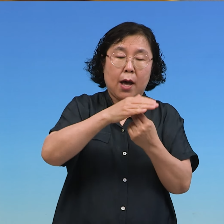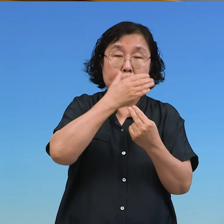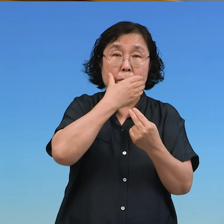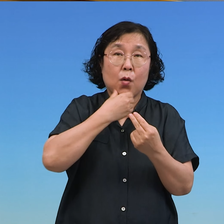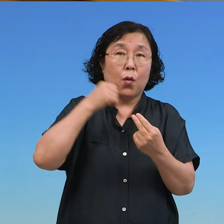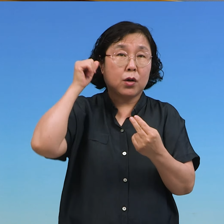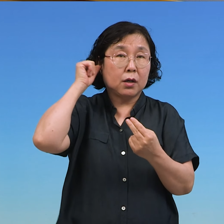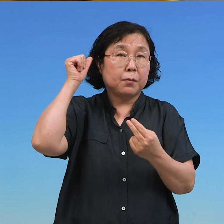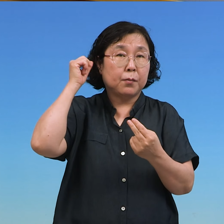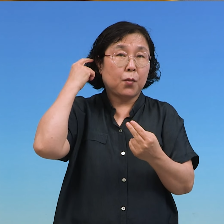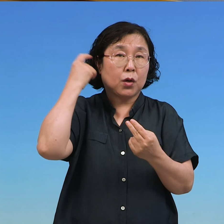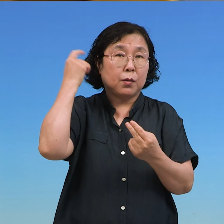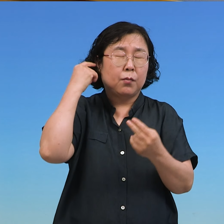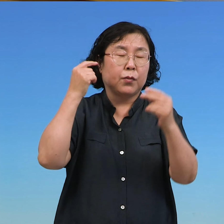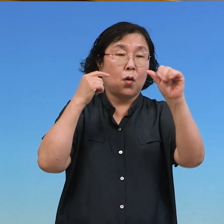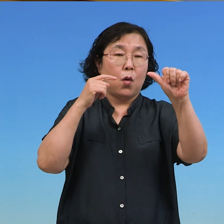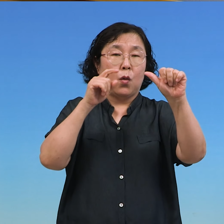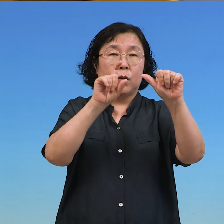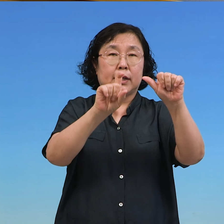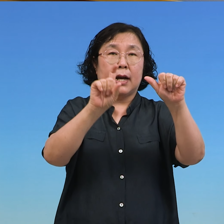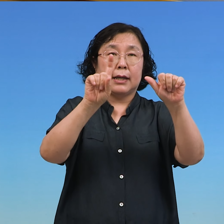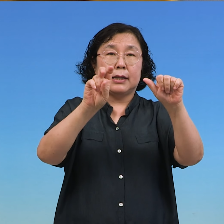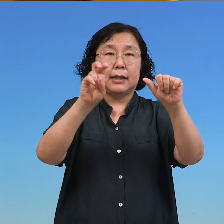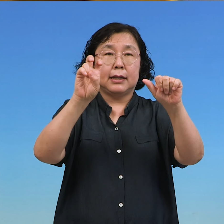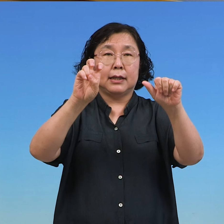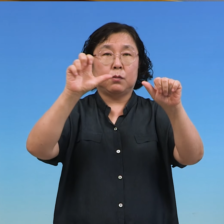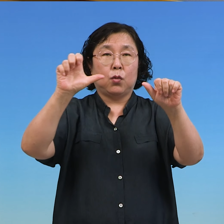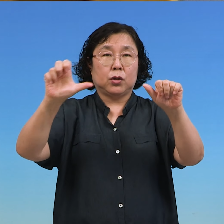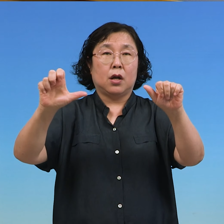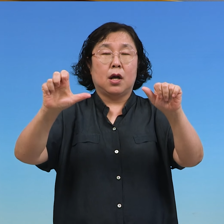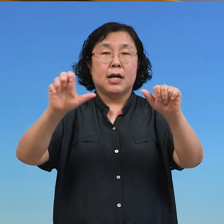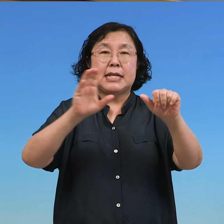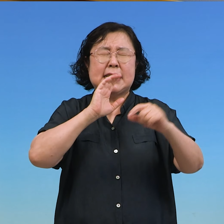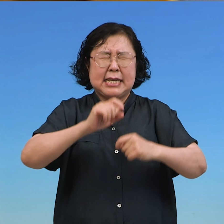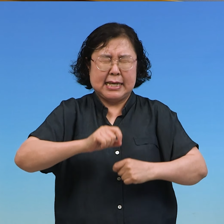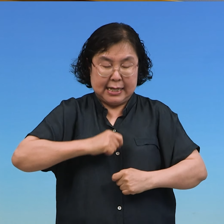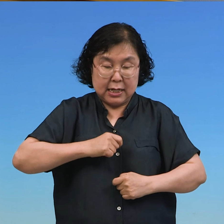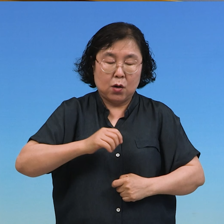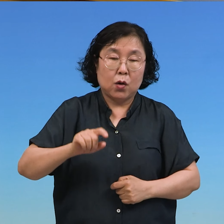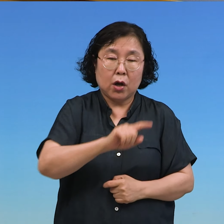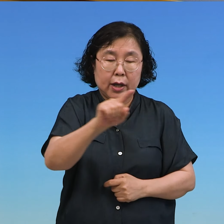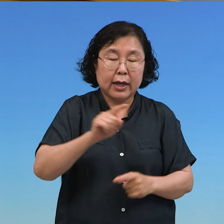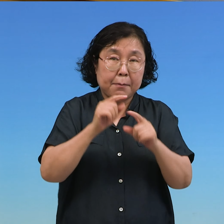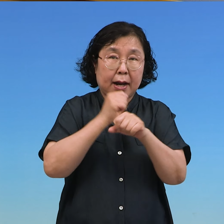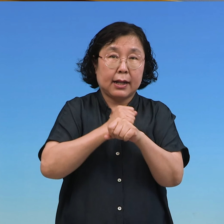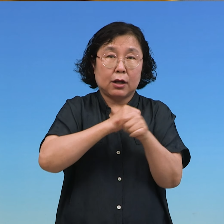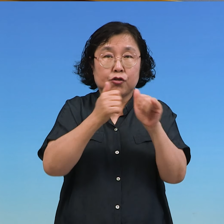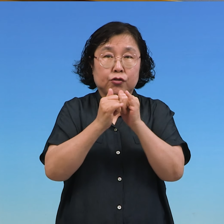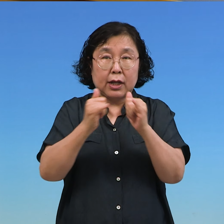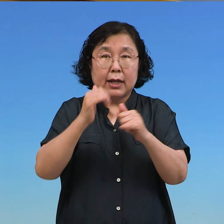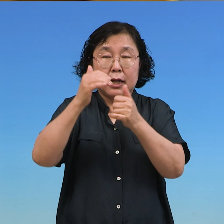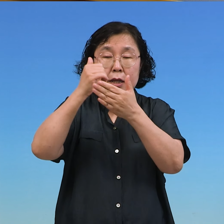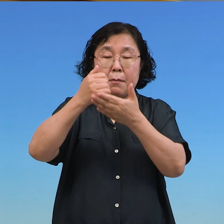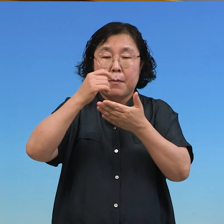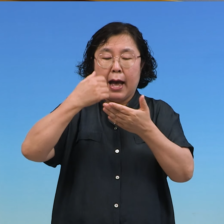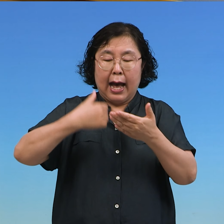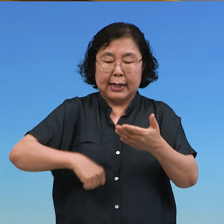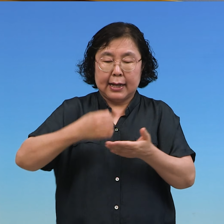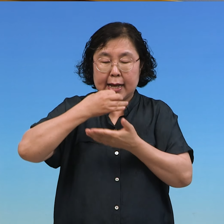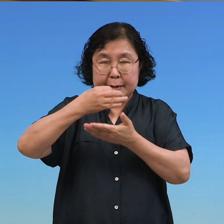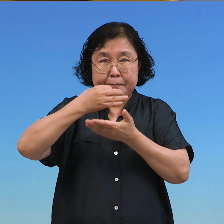25절 진실로 진실로 너희에게 이르노니 죽은 자들이 하나님의 아들의 음성을 들을 때가 오나니 곧 이때라